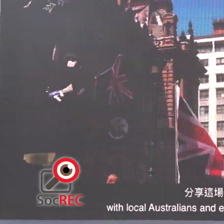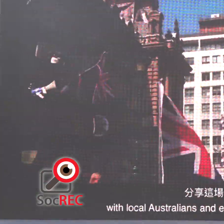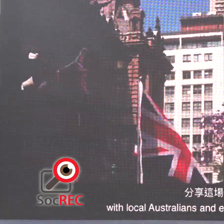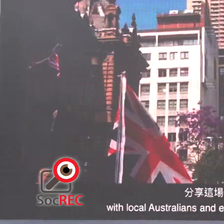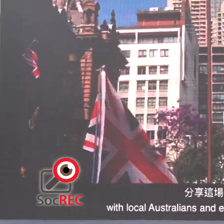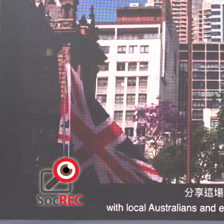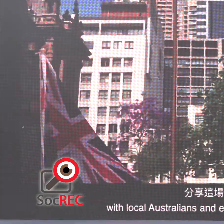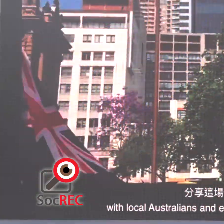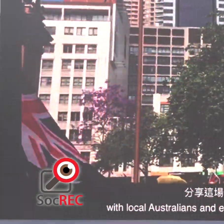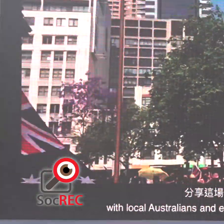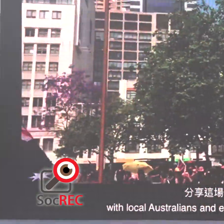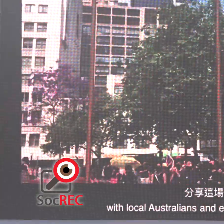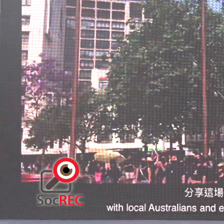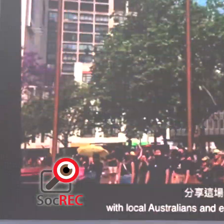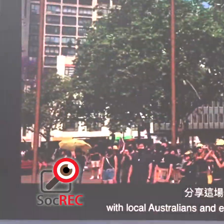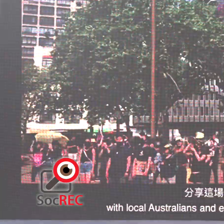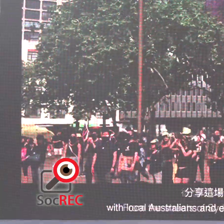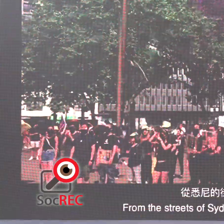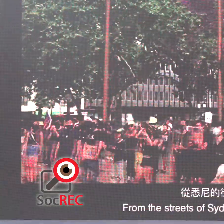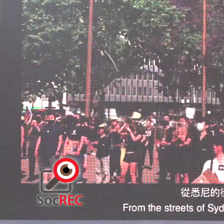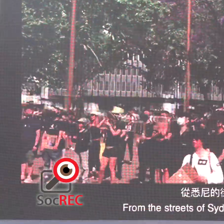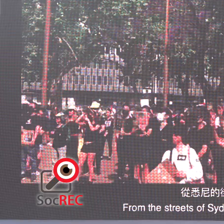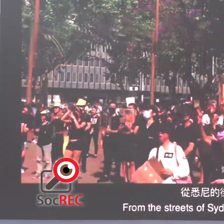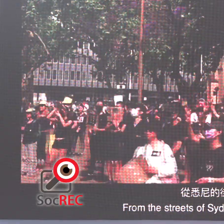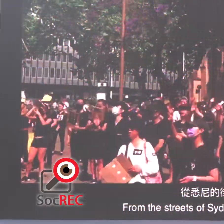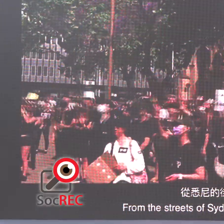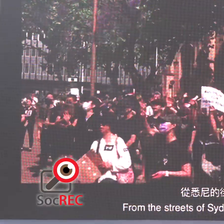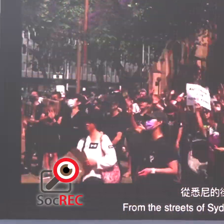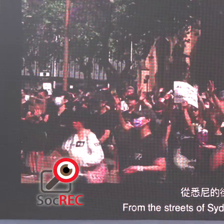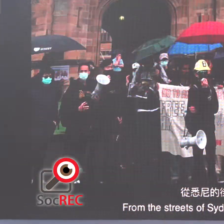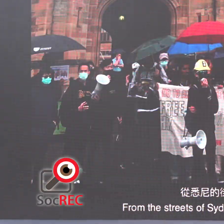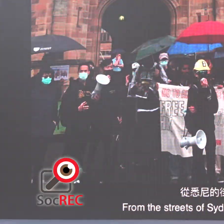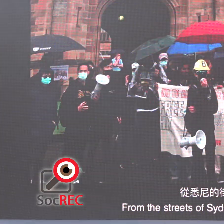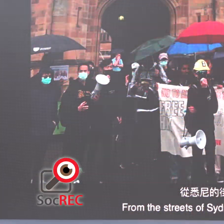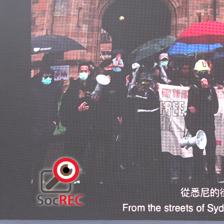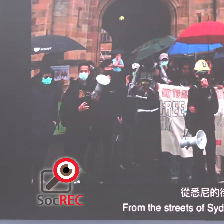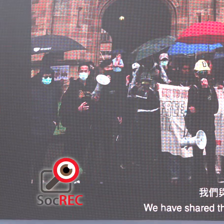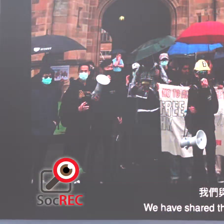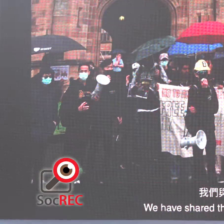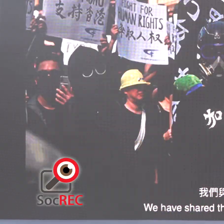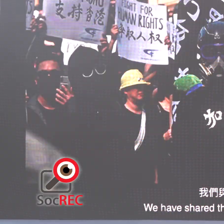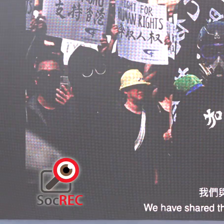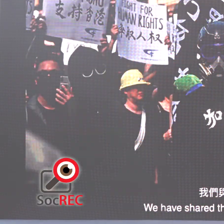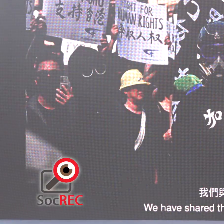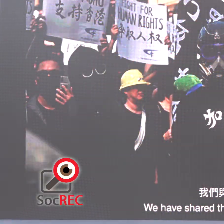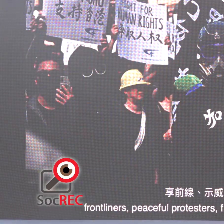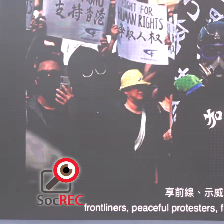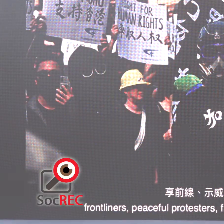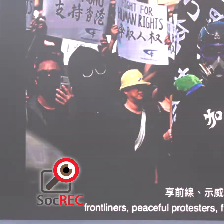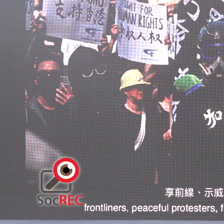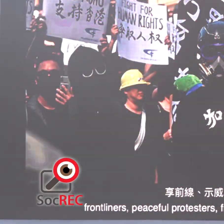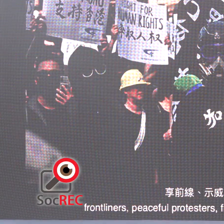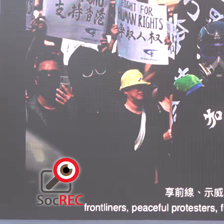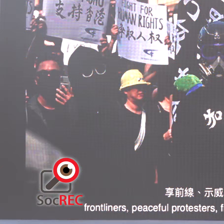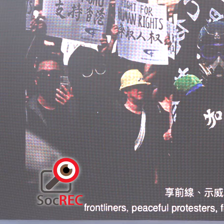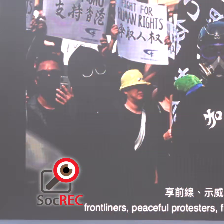人分享一場民主運動的資訊。在悉尼的街道走入大學的校園，我們和澳洲人分享前